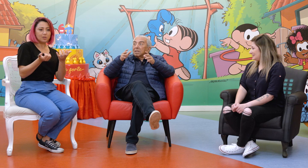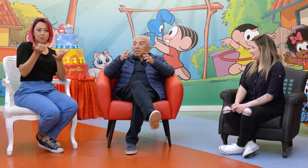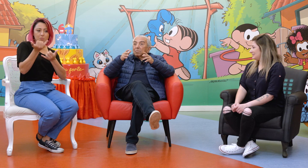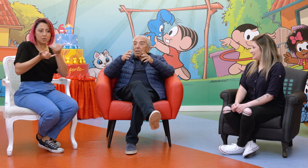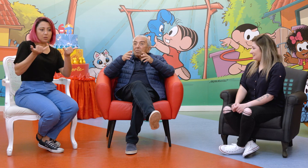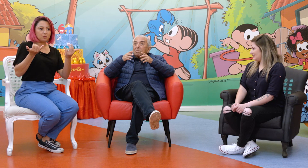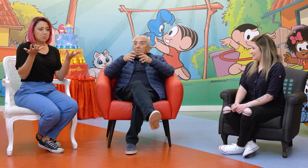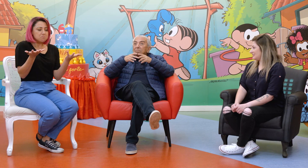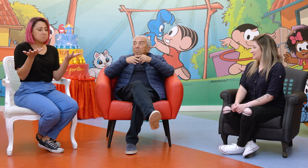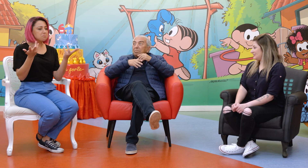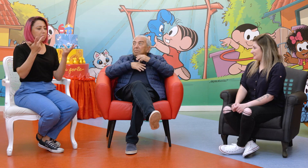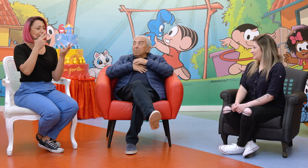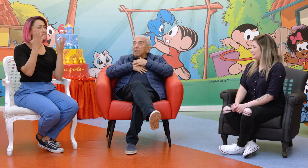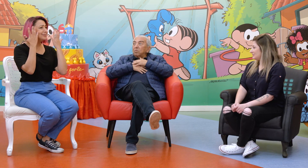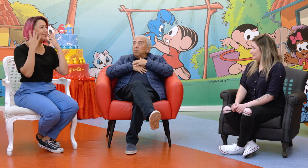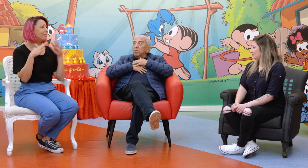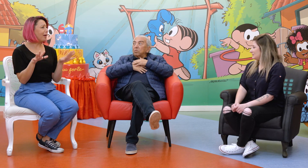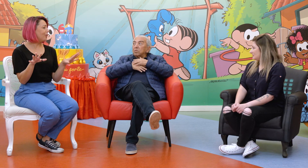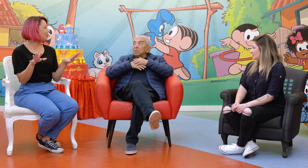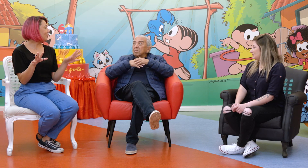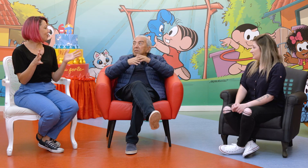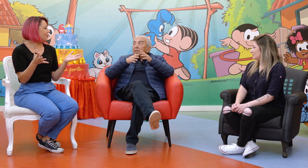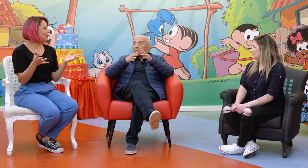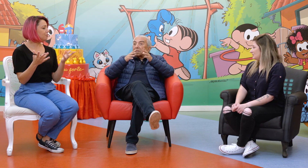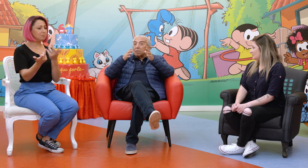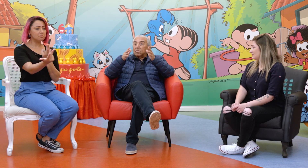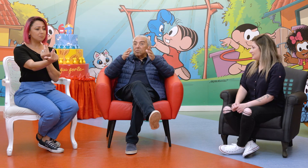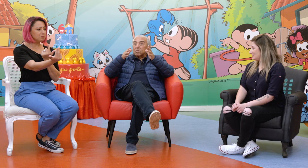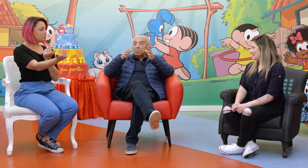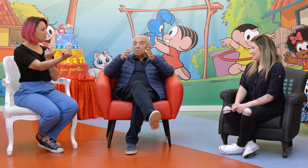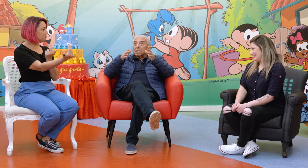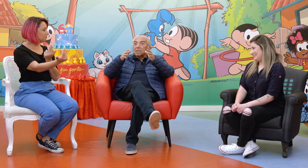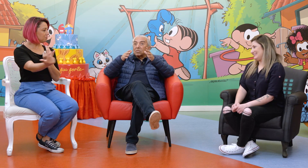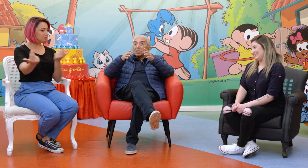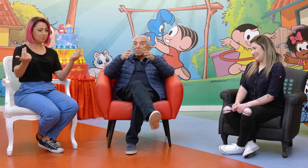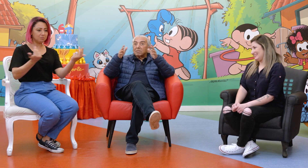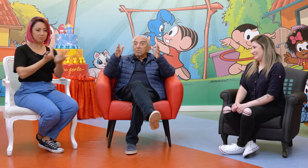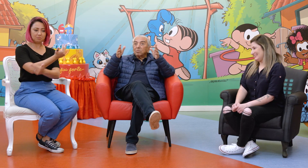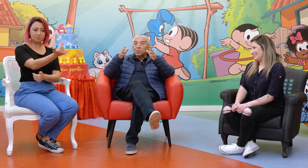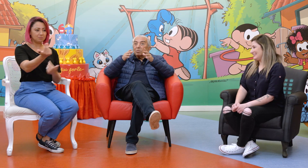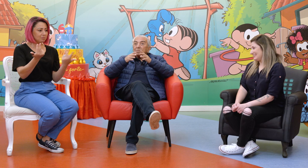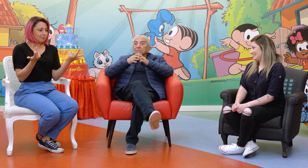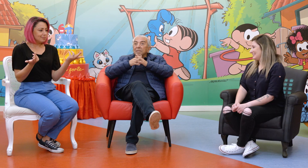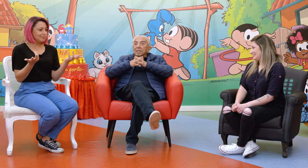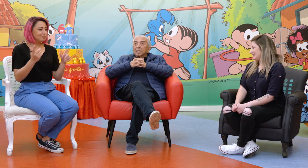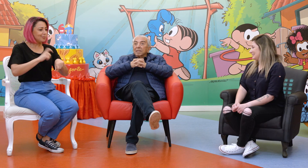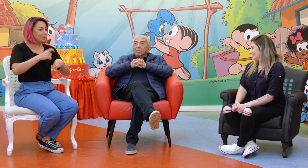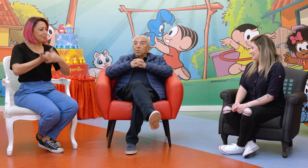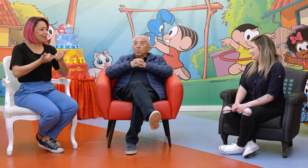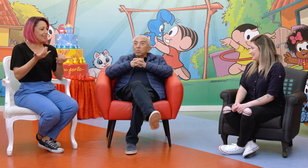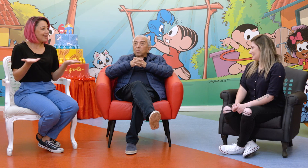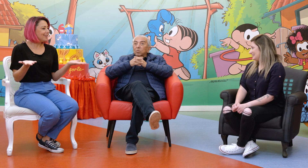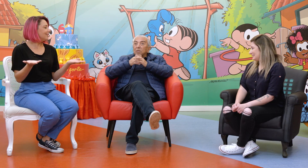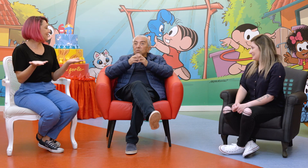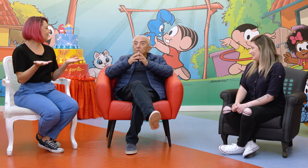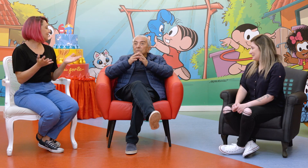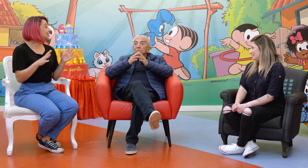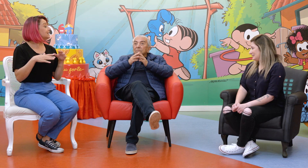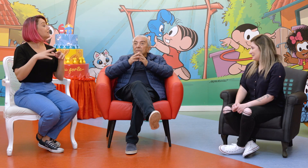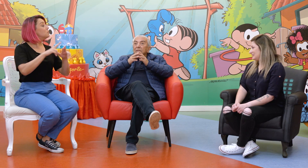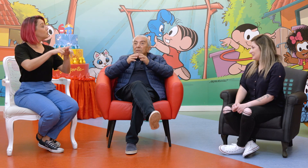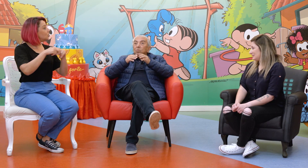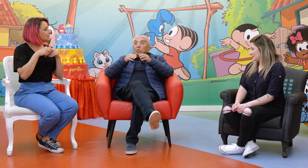né? Eram como eu, eram como crianças como eu. Com